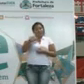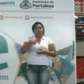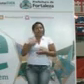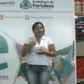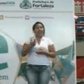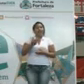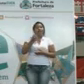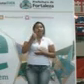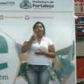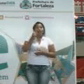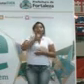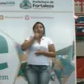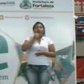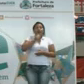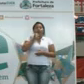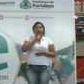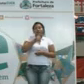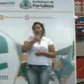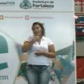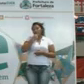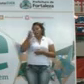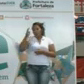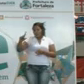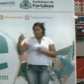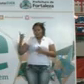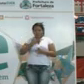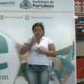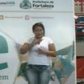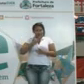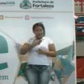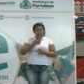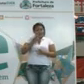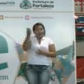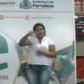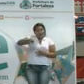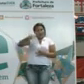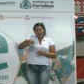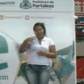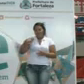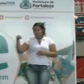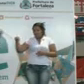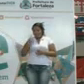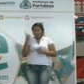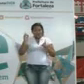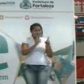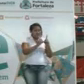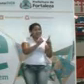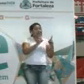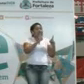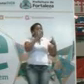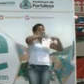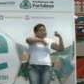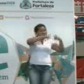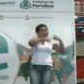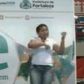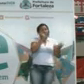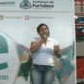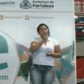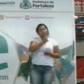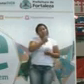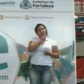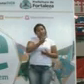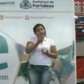é lésbica e tarada pela afilhada. Eu me lembro até, e isso tem anotado em textos